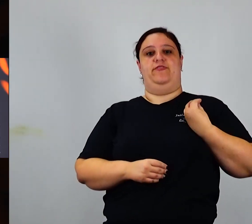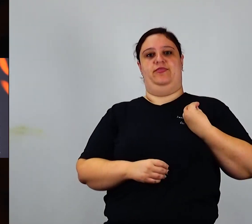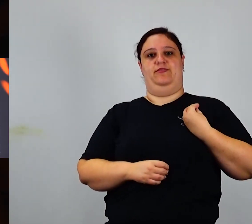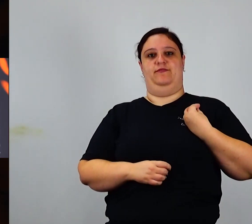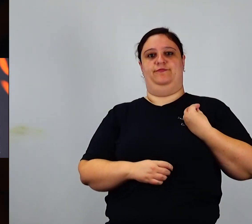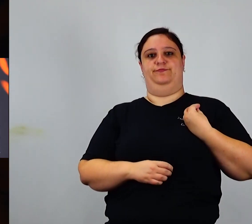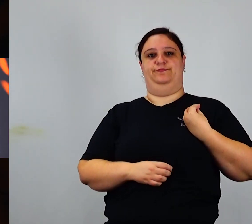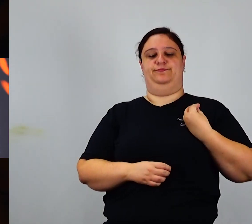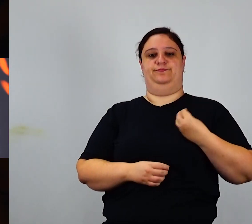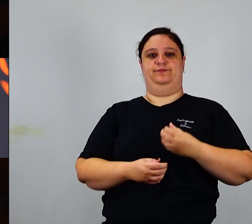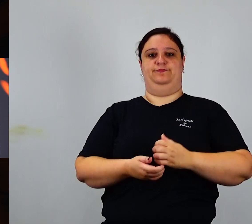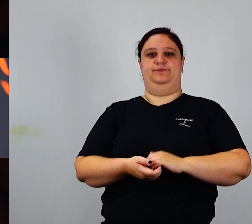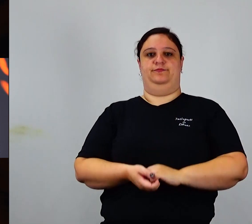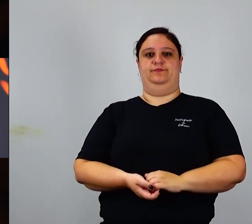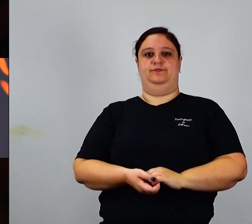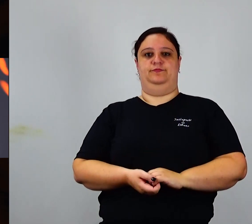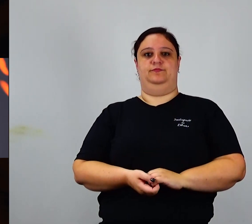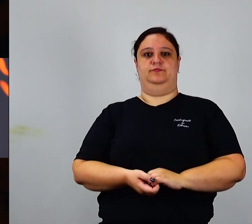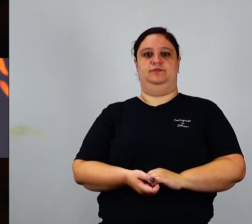ressurreição.